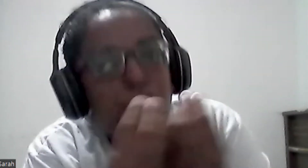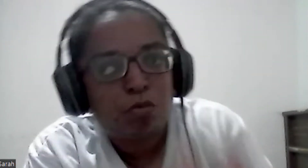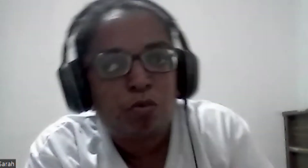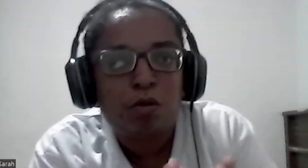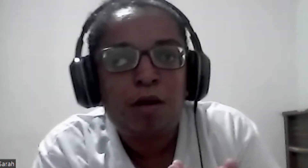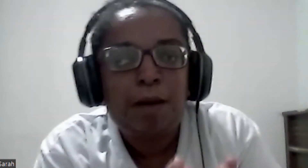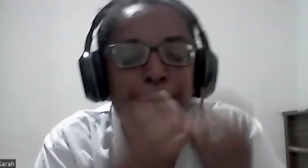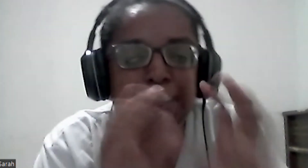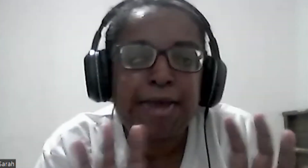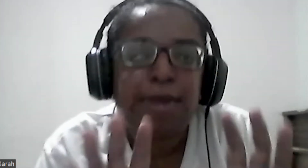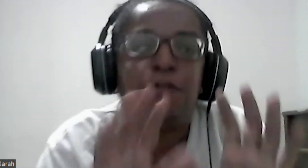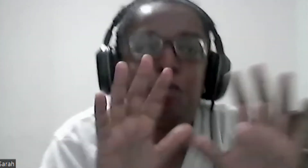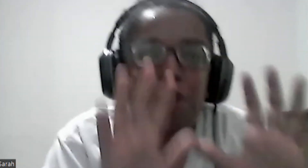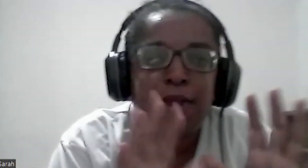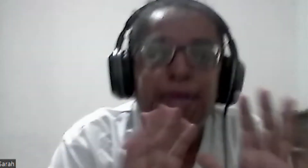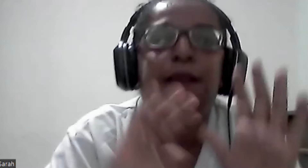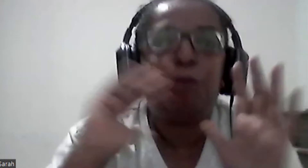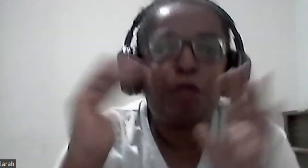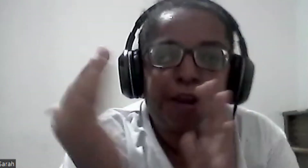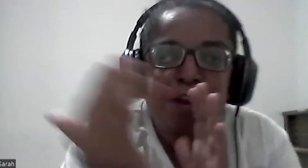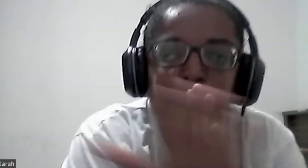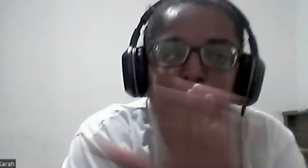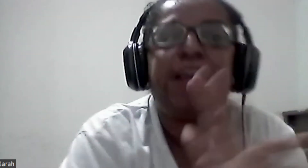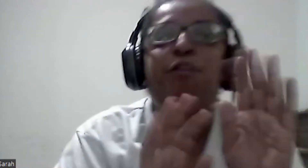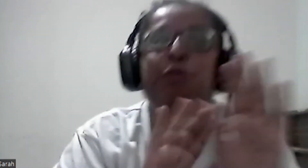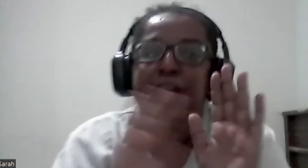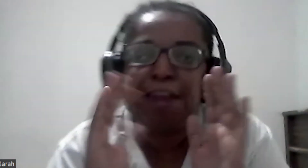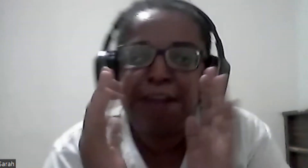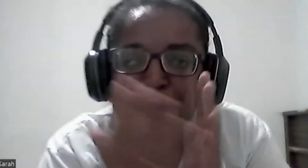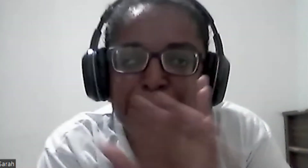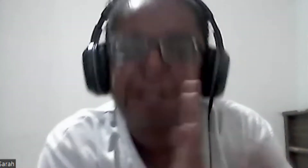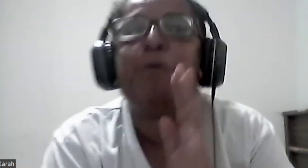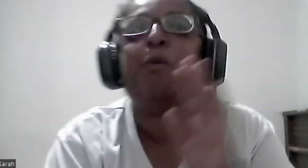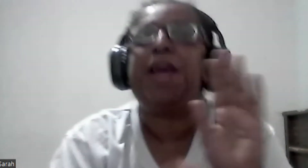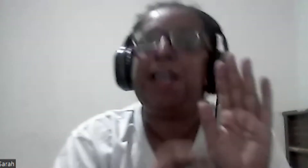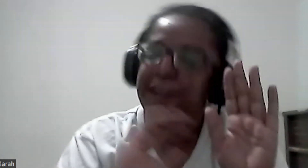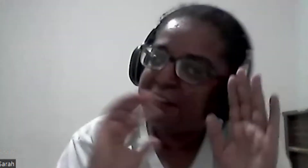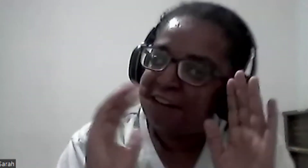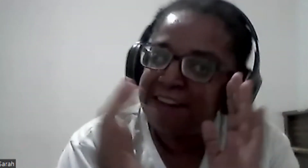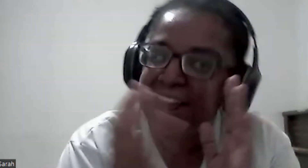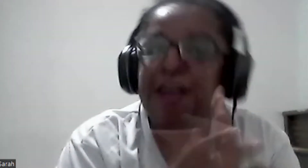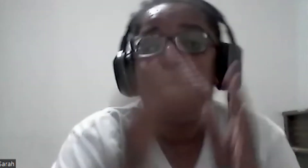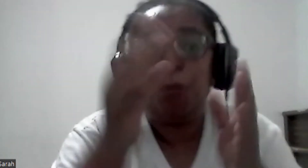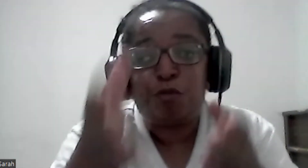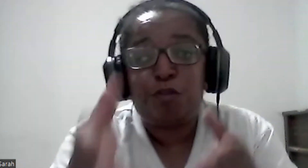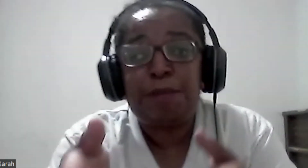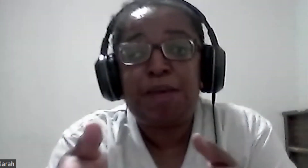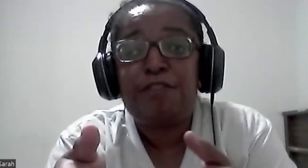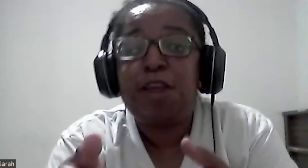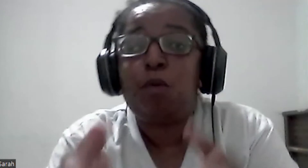surdo. Daí, vamos entender, atrás desse contexto, o que está se passando com ele, né? Pronto, você me referiu a